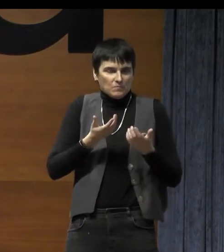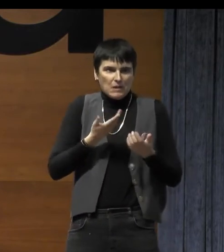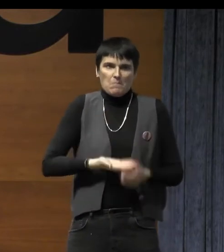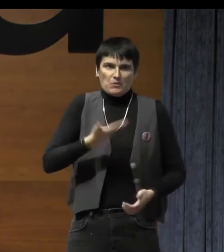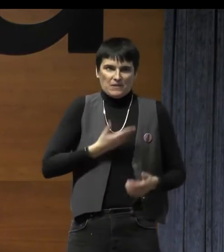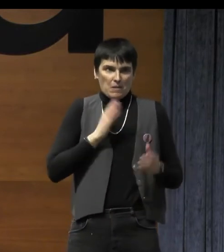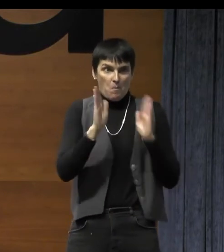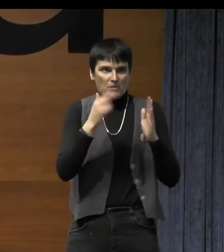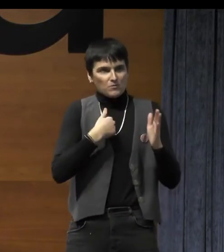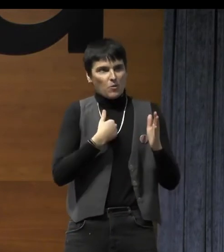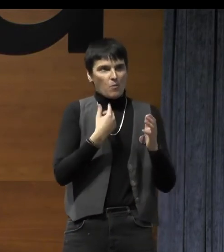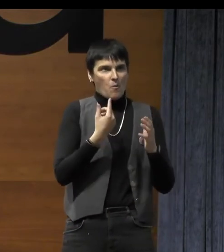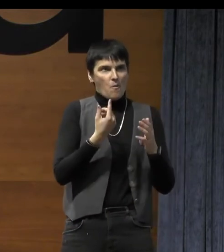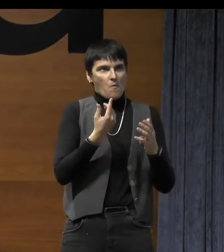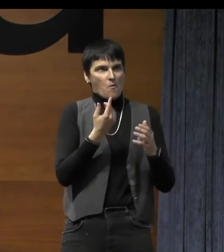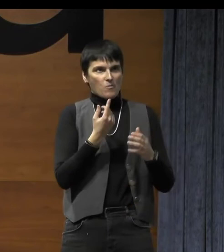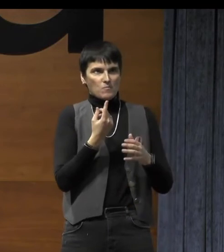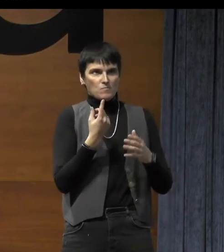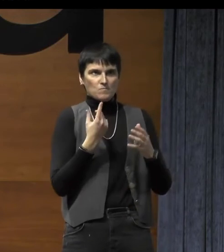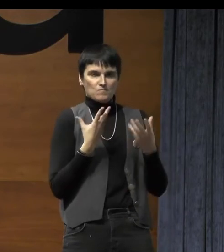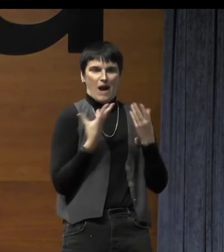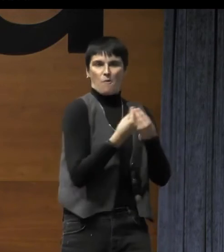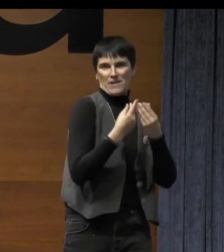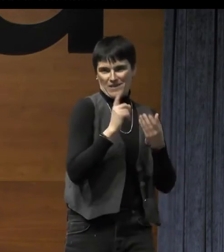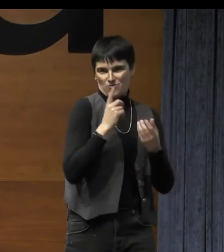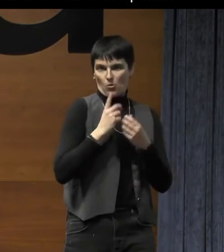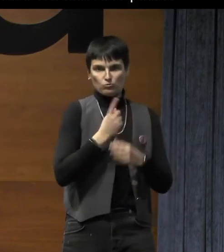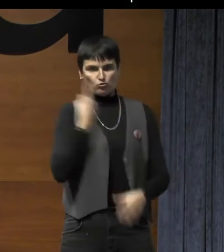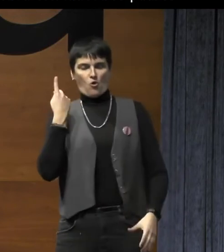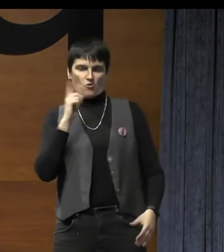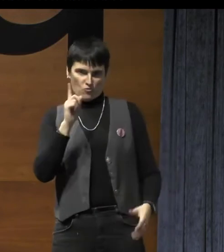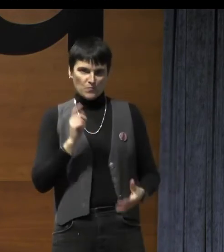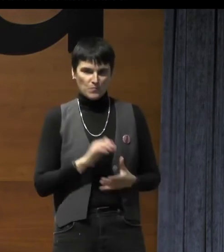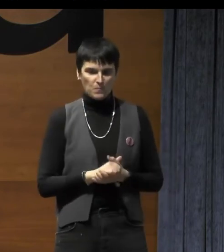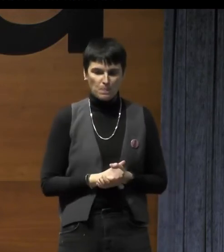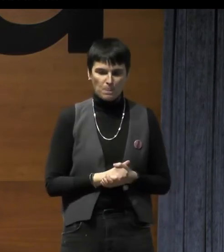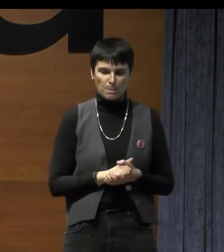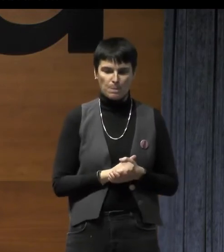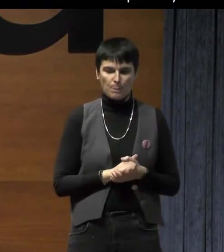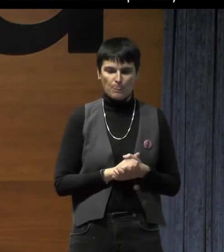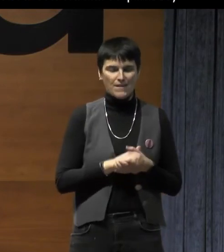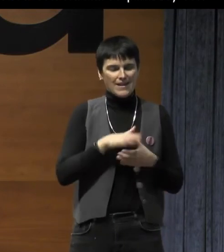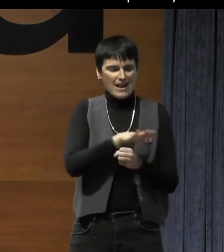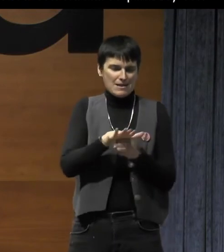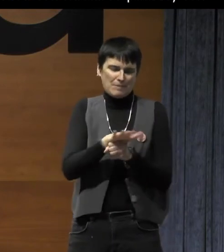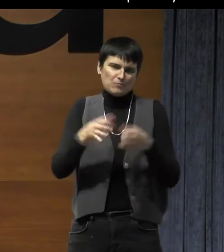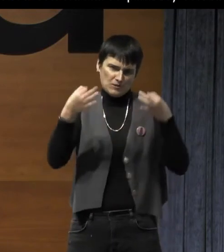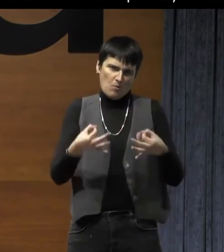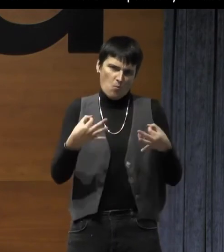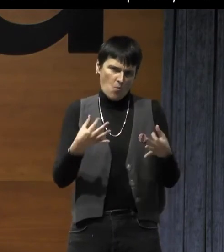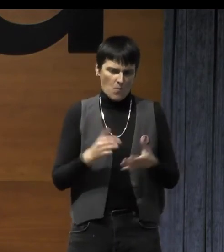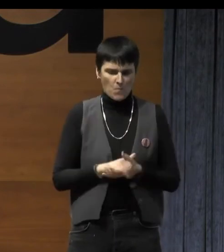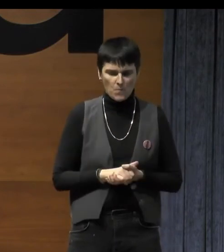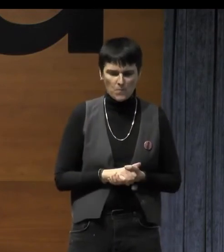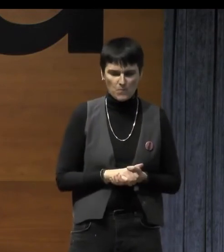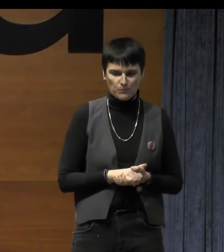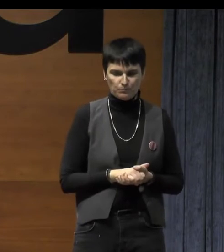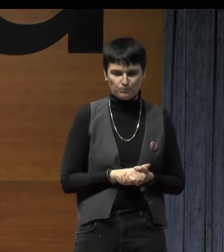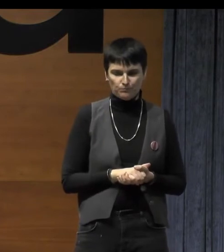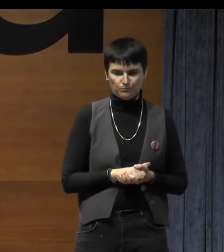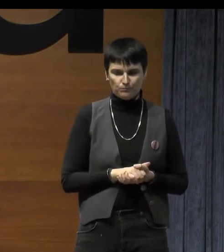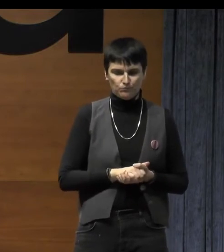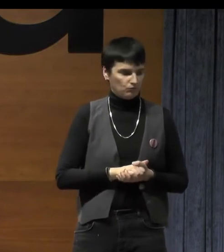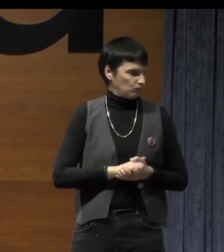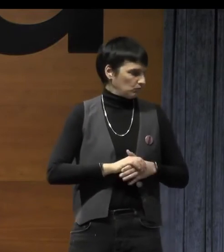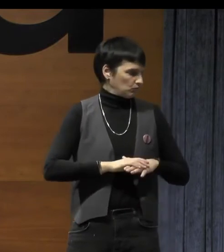además afectiva, con nuestros padres, con la comunidad sorda, y es importante este acompañamiento y no producir